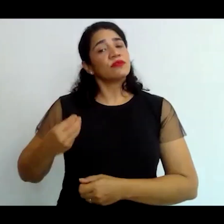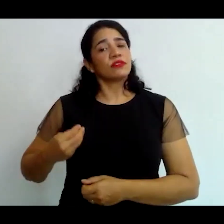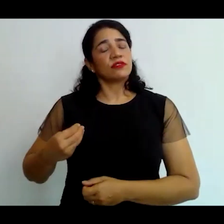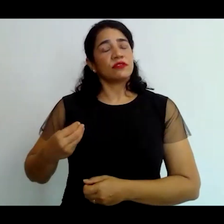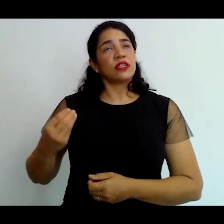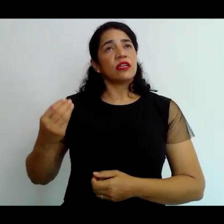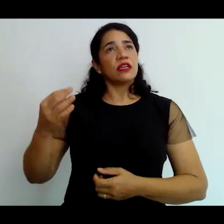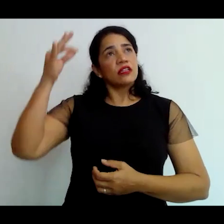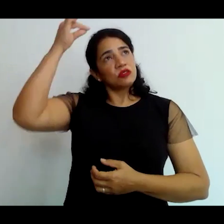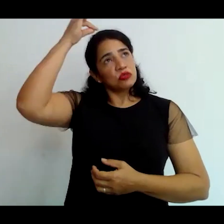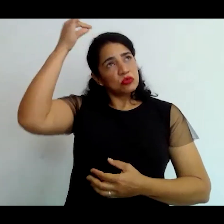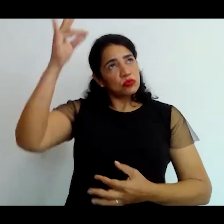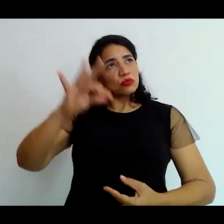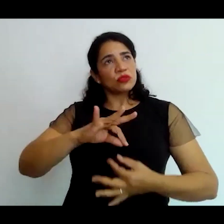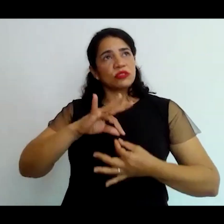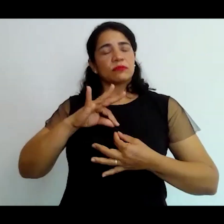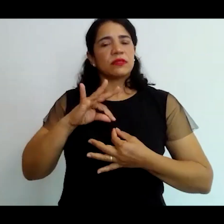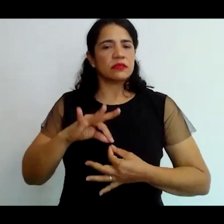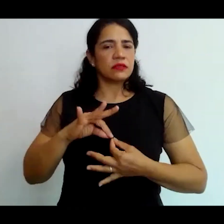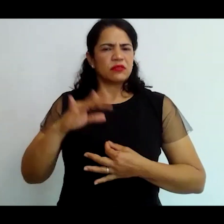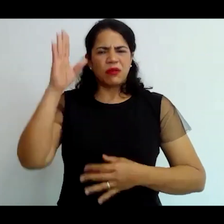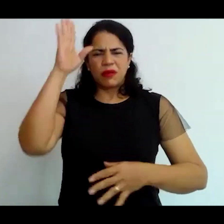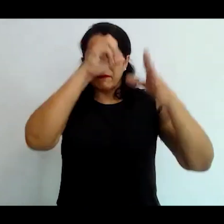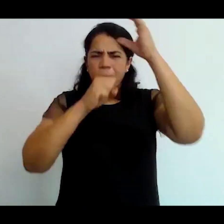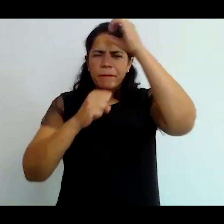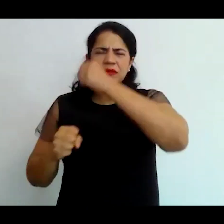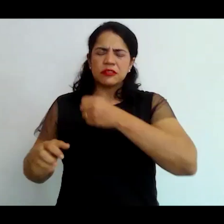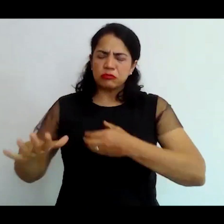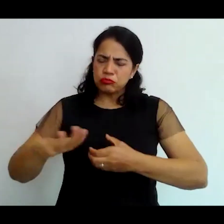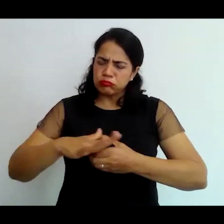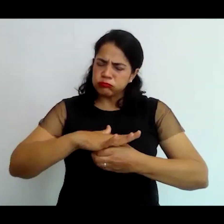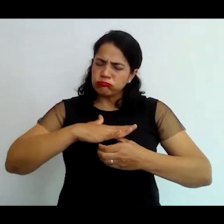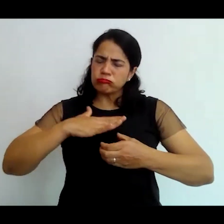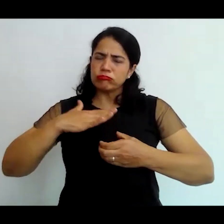do Espírito, falando entre nós, né? Que mais?